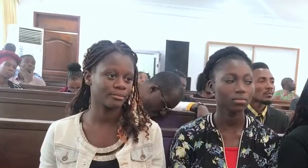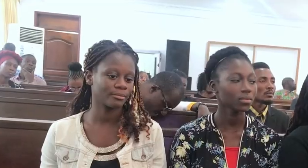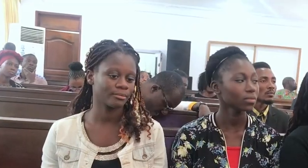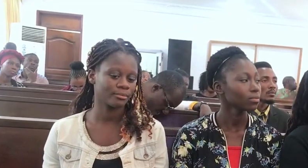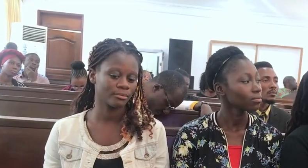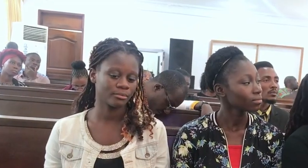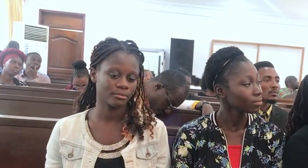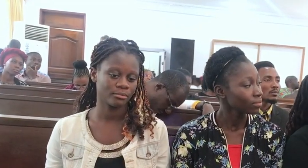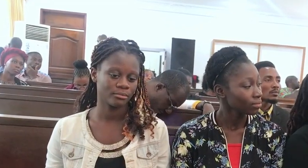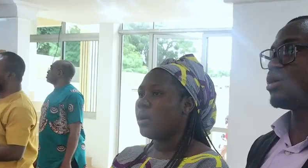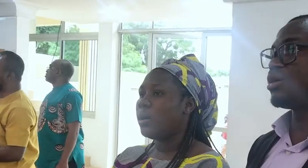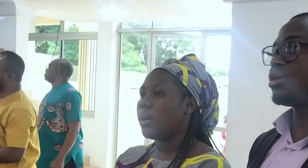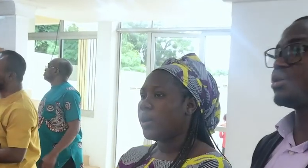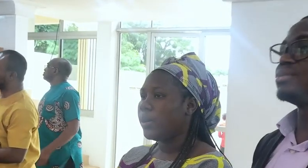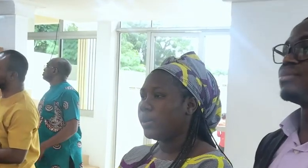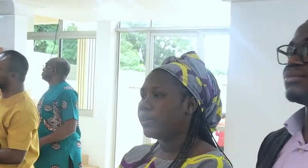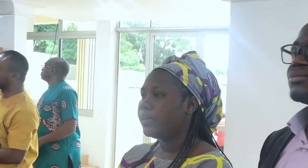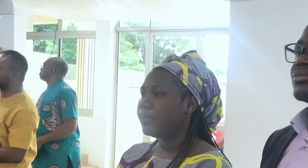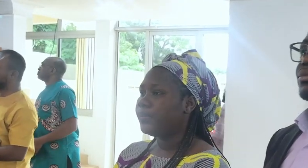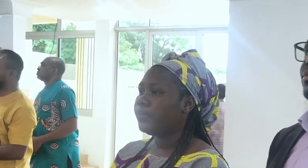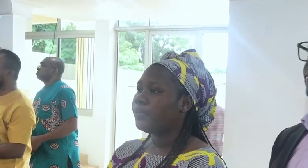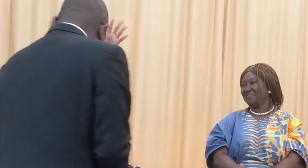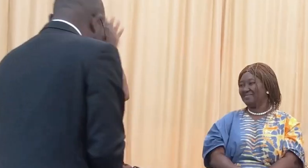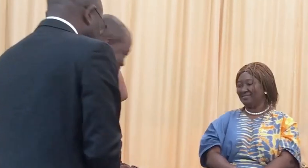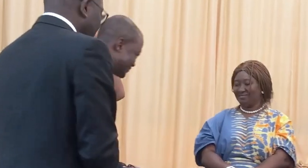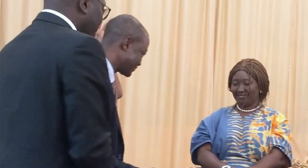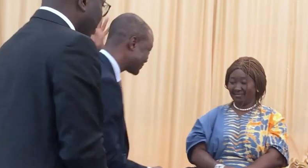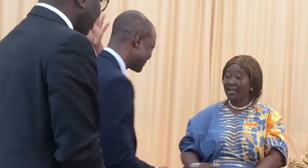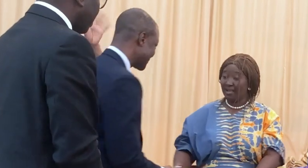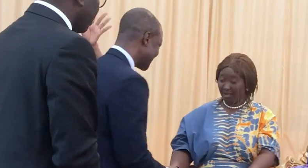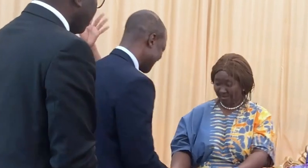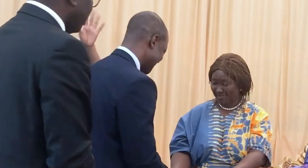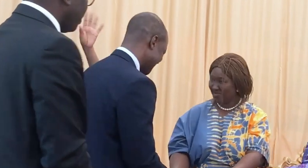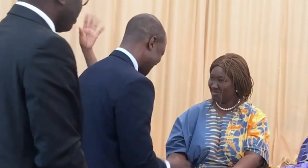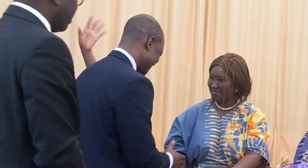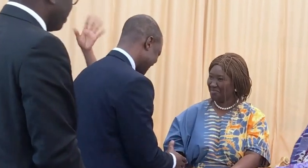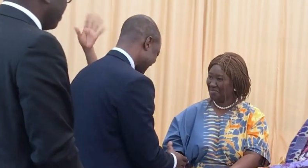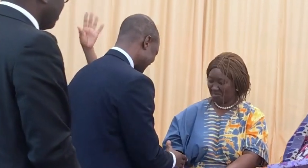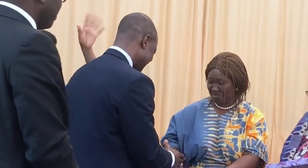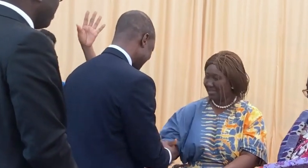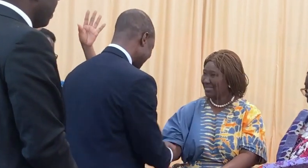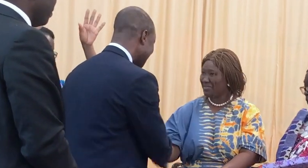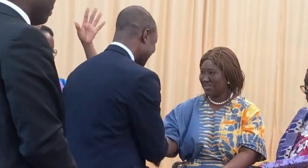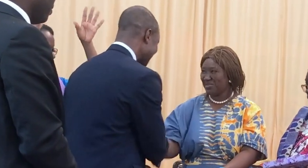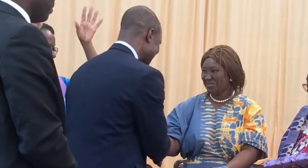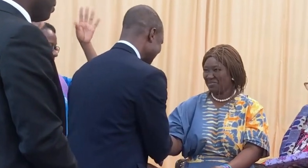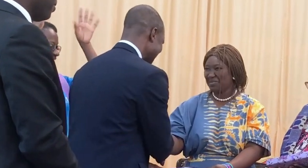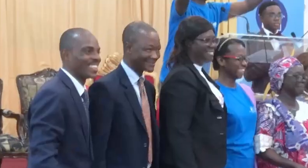signes, un moment particulièrement émouvant pour les fidèles présents. Avec ce lancement, l'Église adventiste du